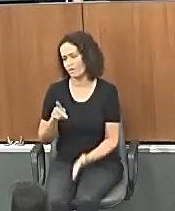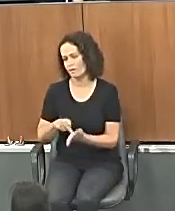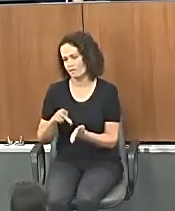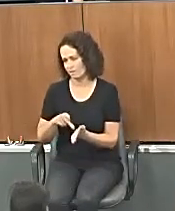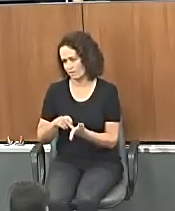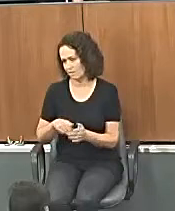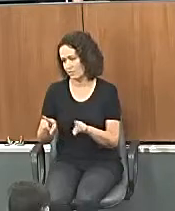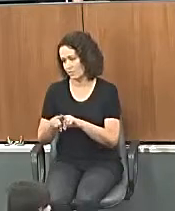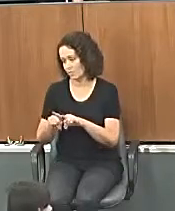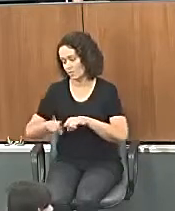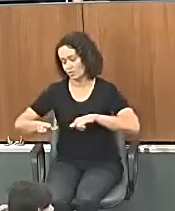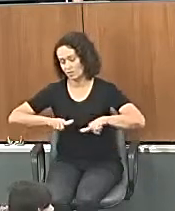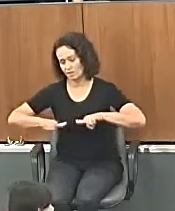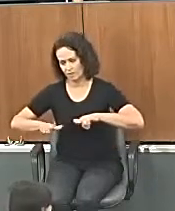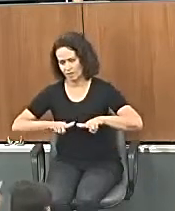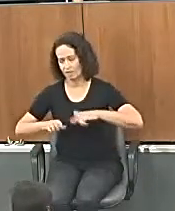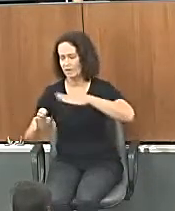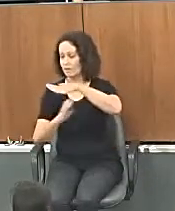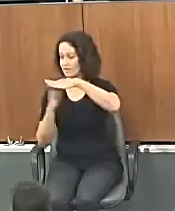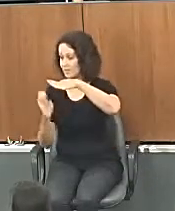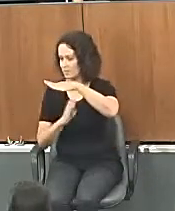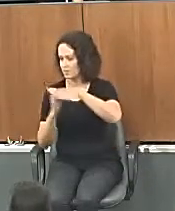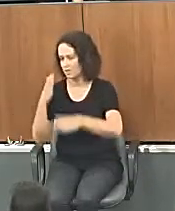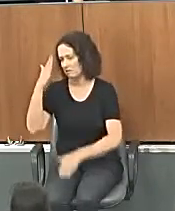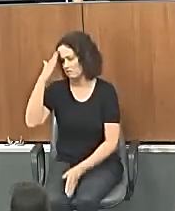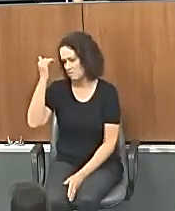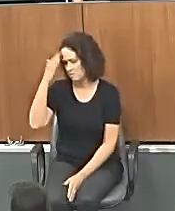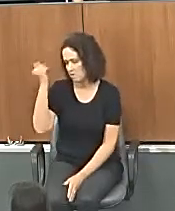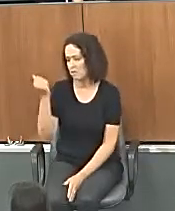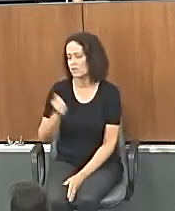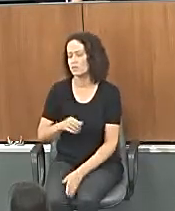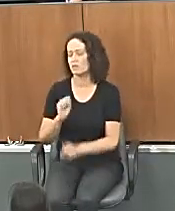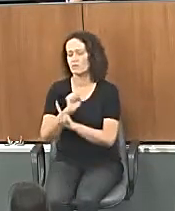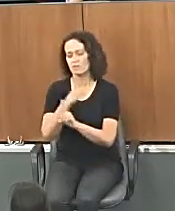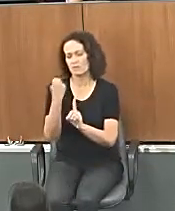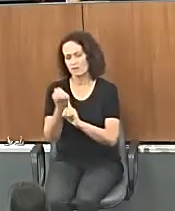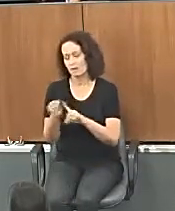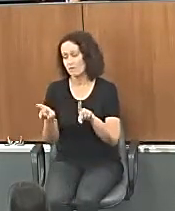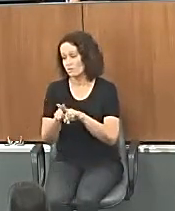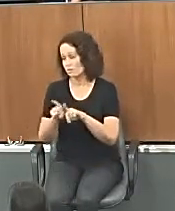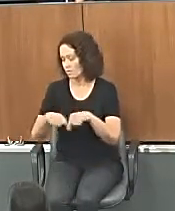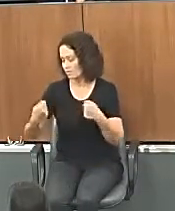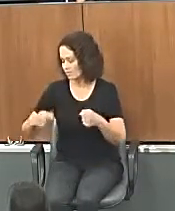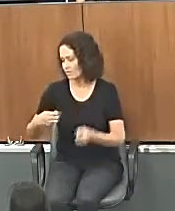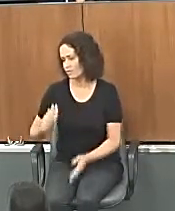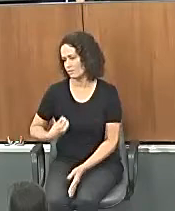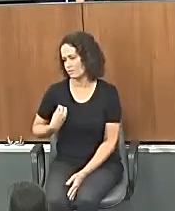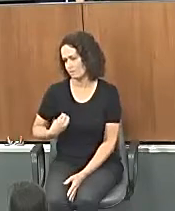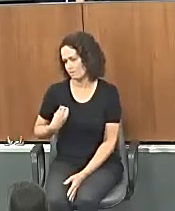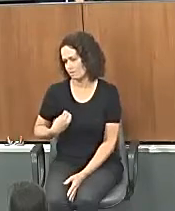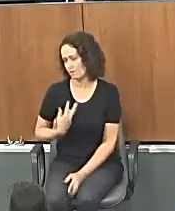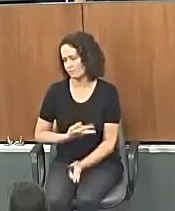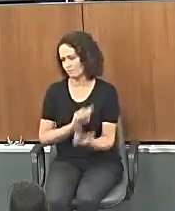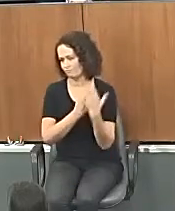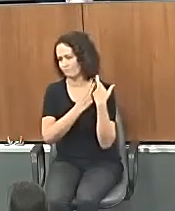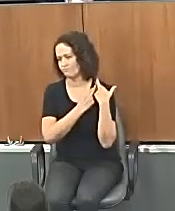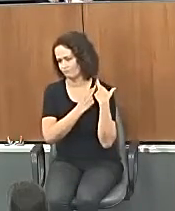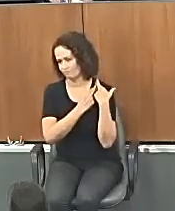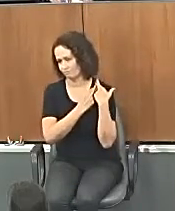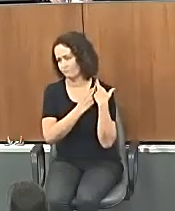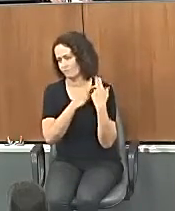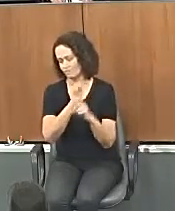também as grandes empresas a sociedade também tem que participar ela faz parte